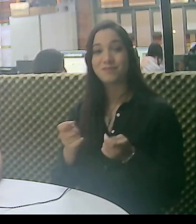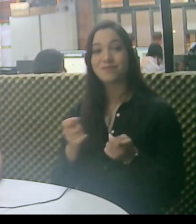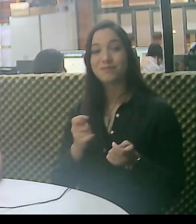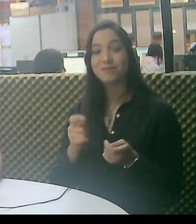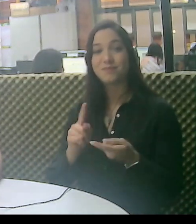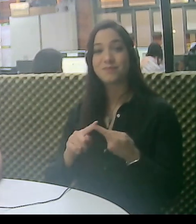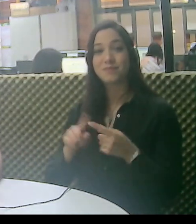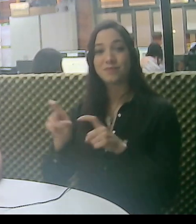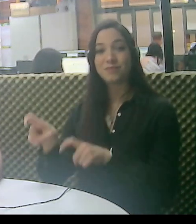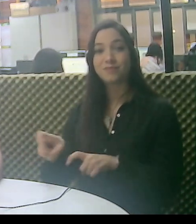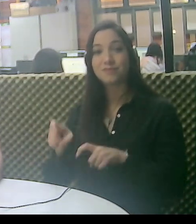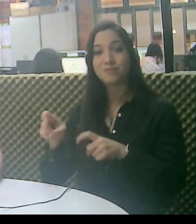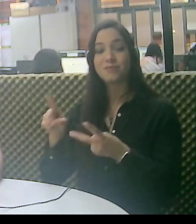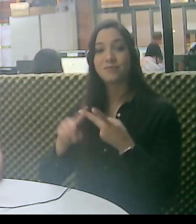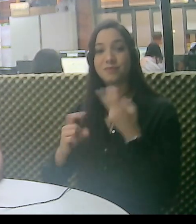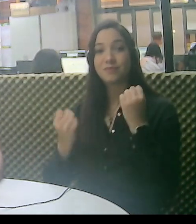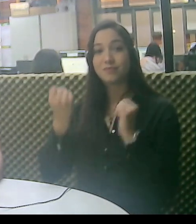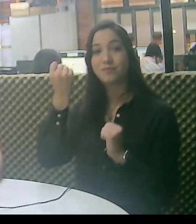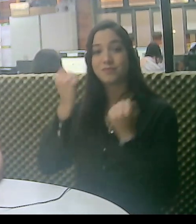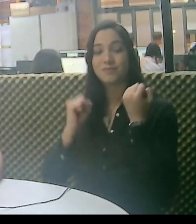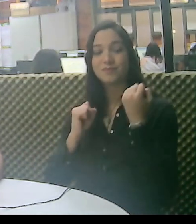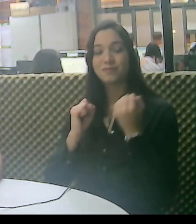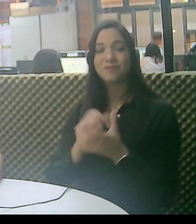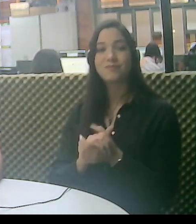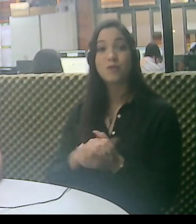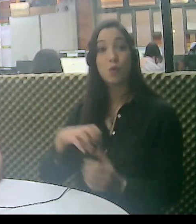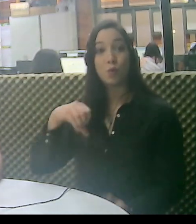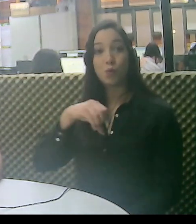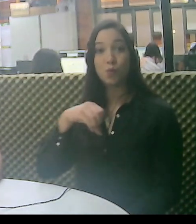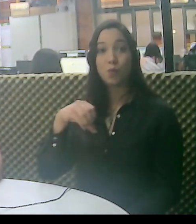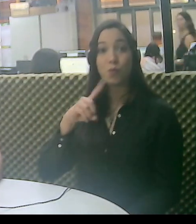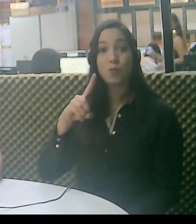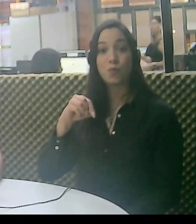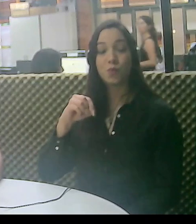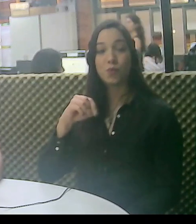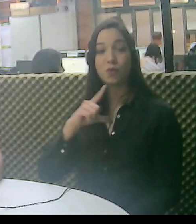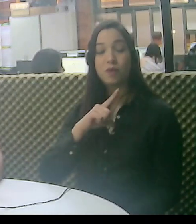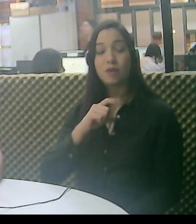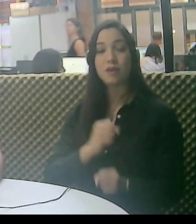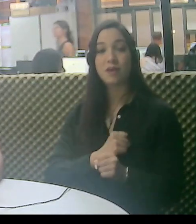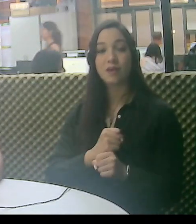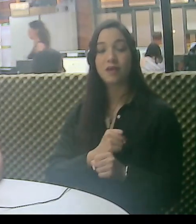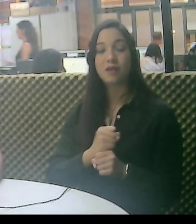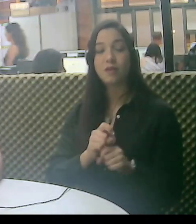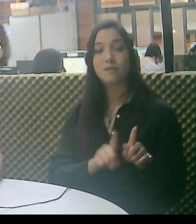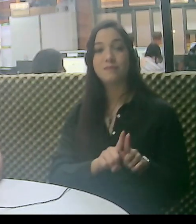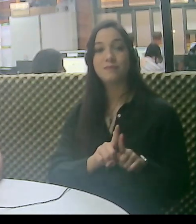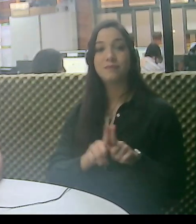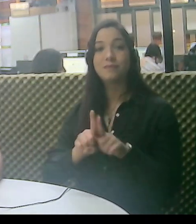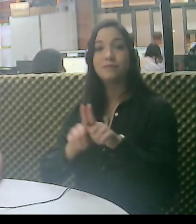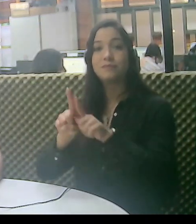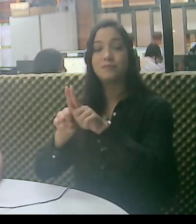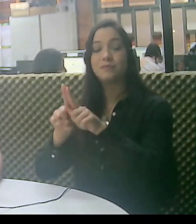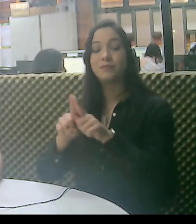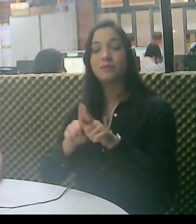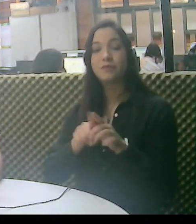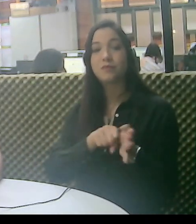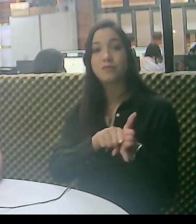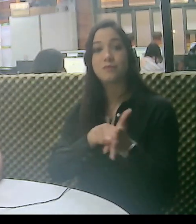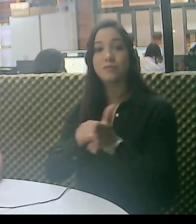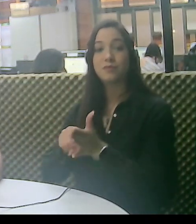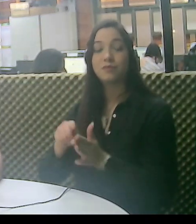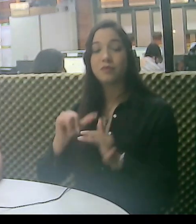áreas de agronegócio e indústria. Em sua nona edição, o levantamento anual feito pela consultoria Urban Systems